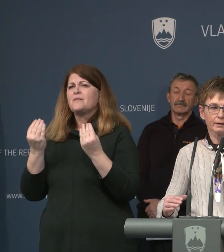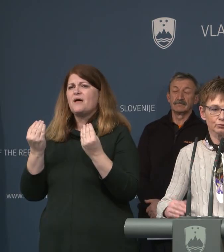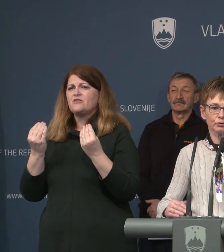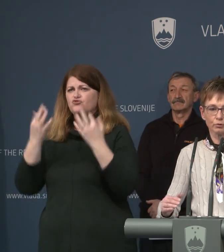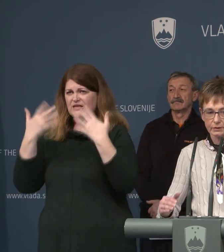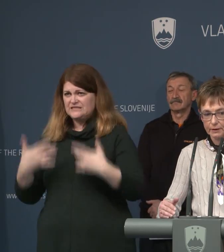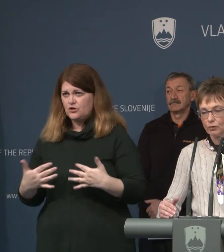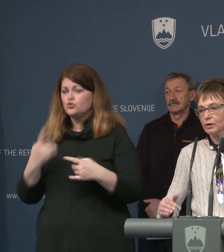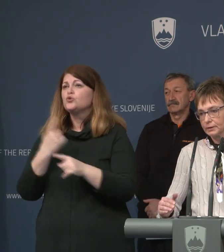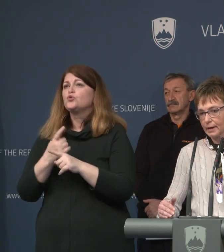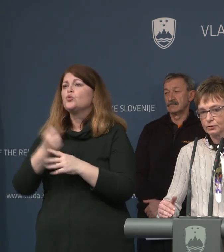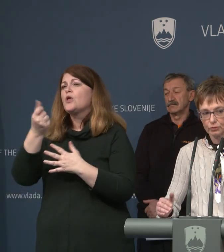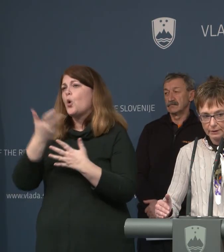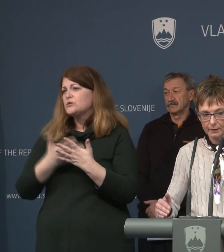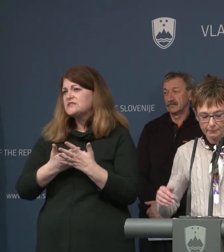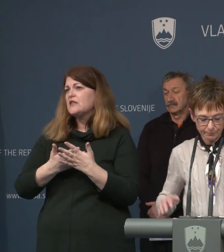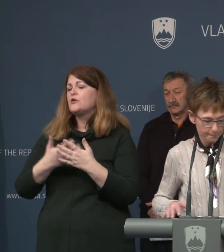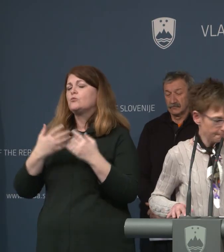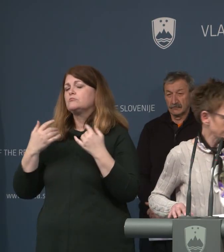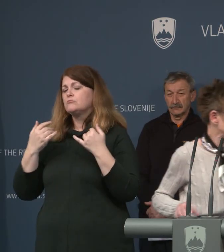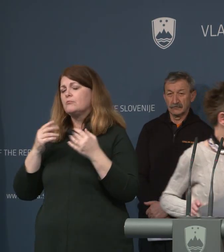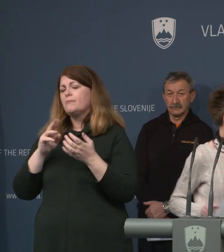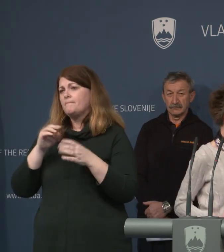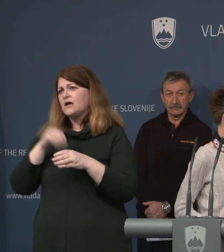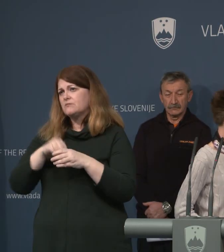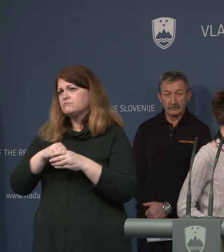model in tudi ocenilo dejansko stanje.